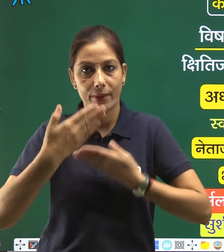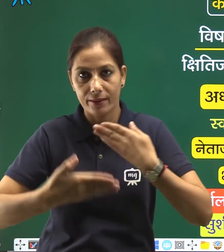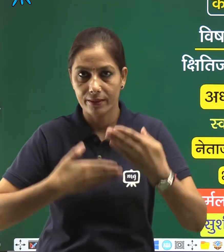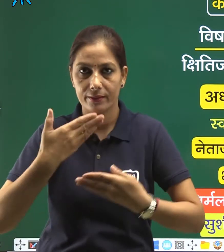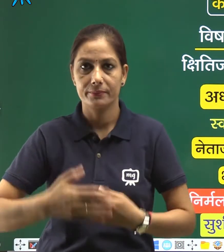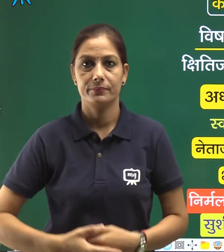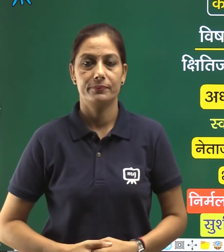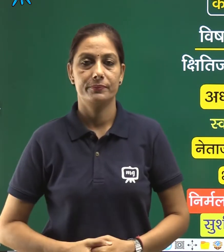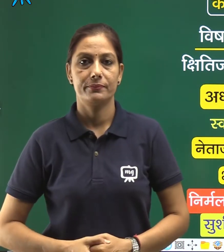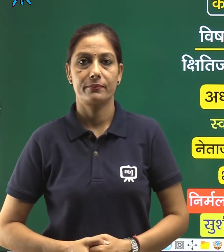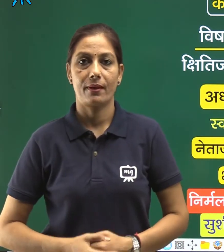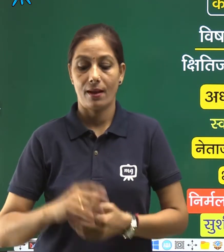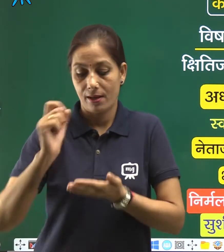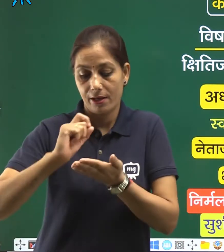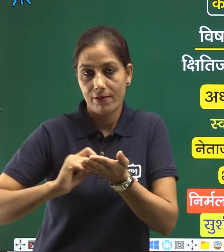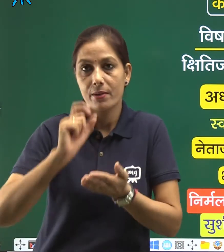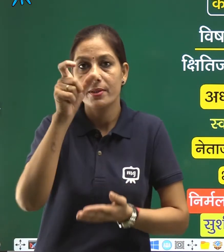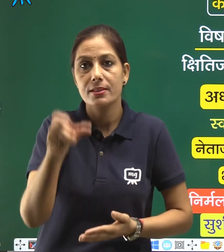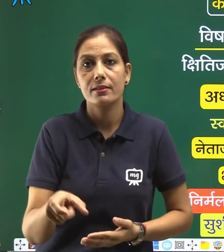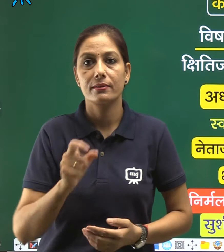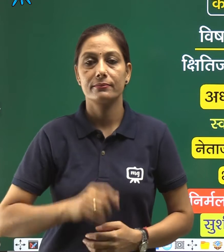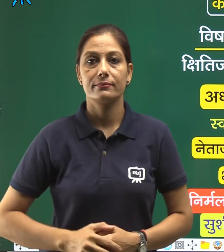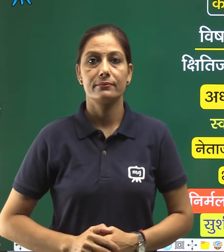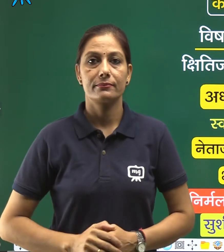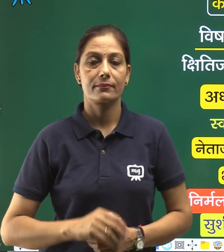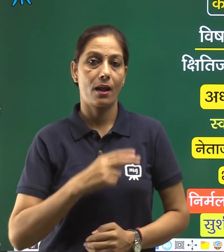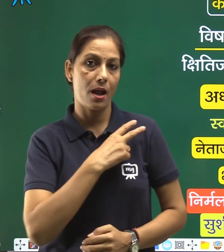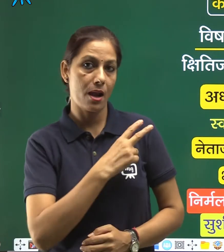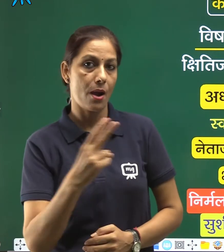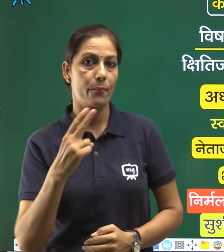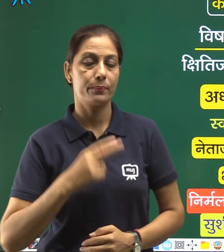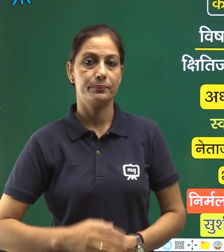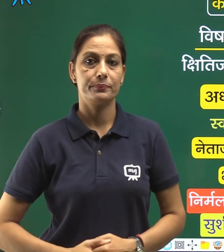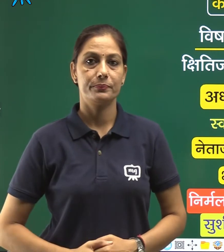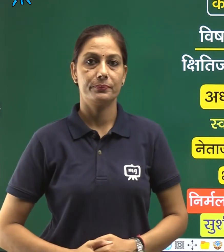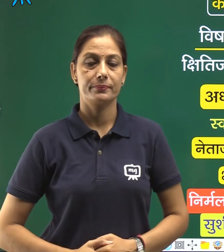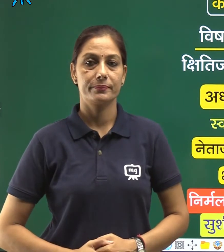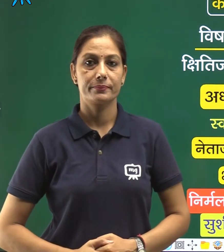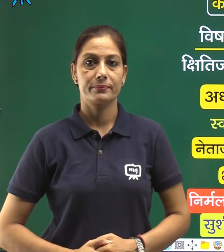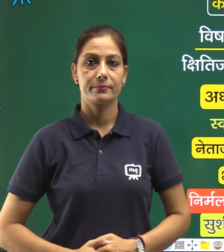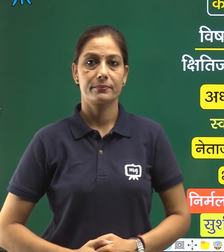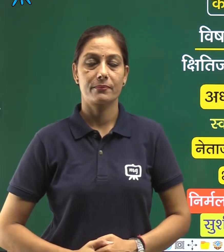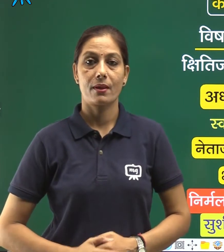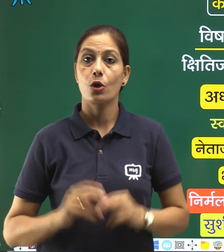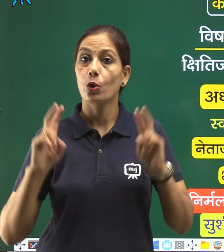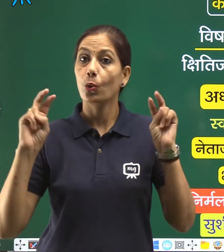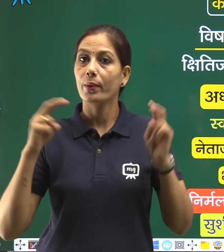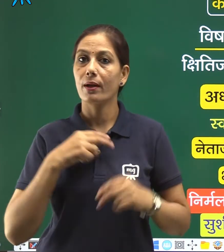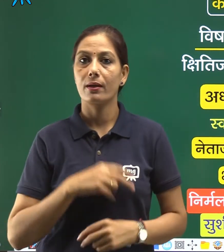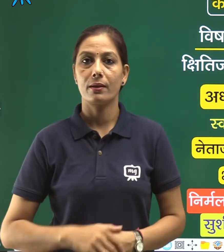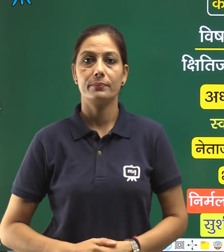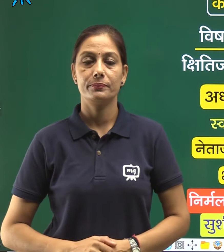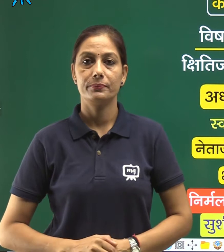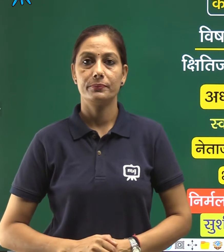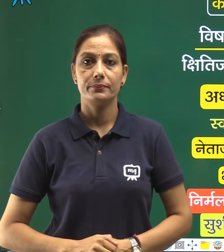पढ़ेंगे। लेखक है स्वयं प्रकाश जी। अध्याय का नाम